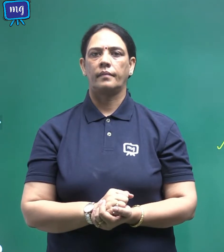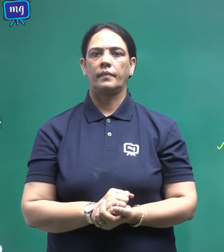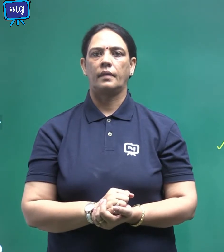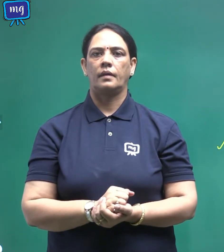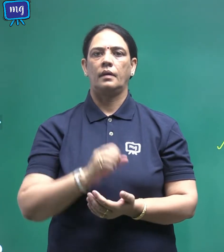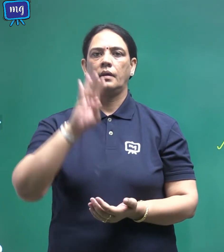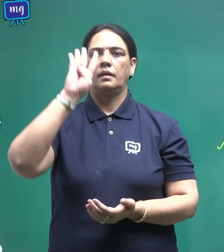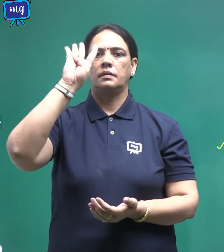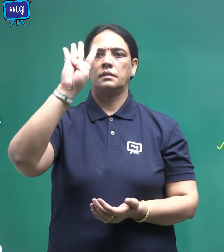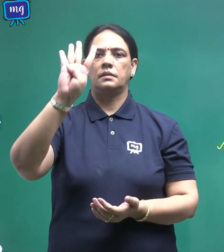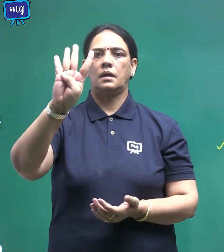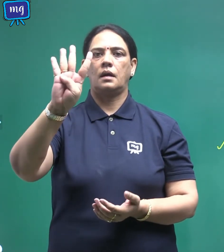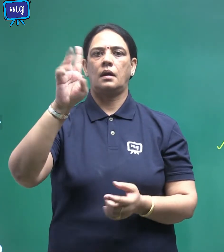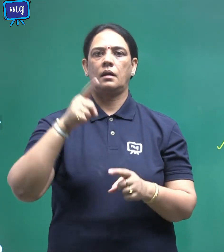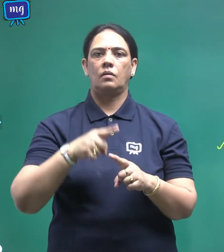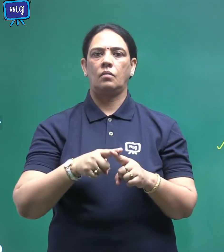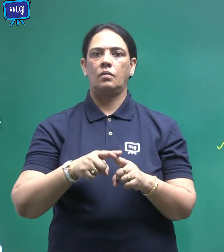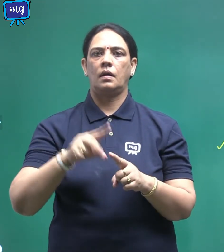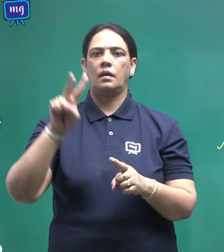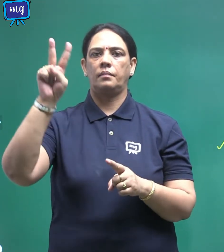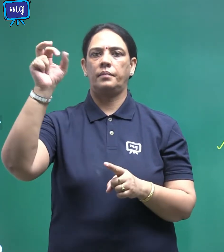4 × 20